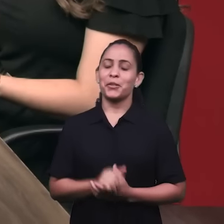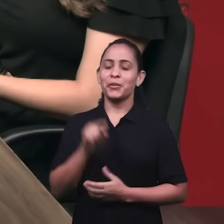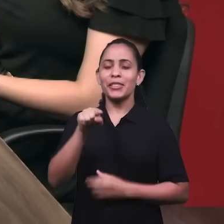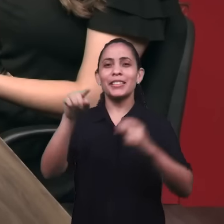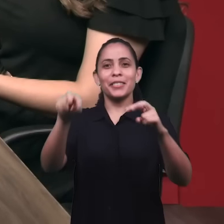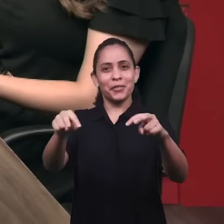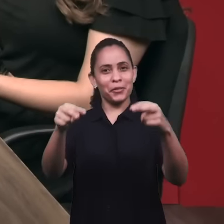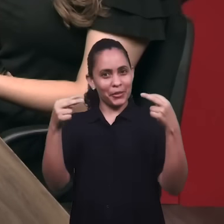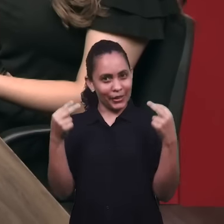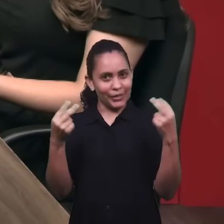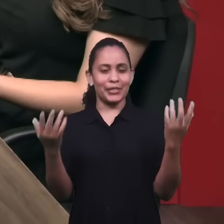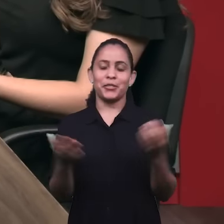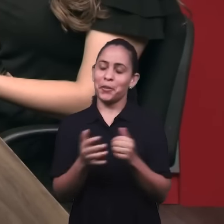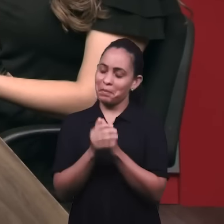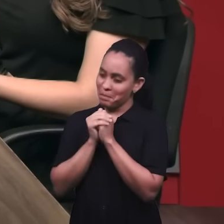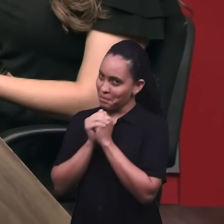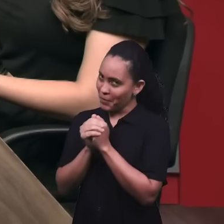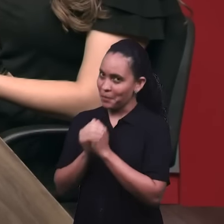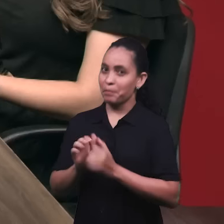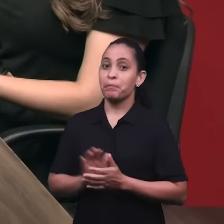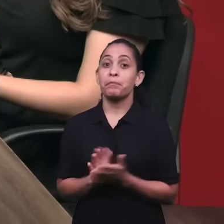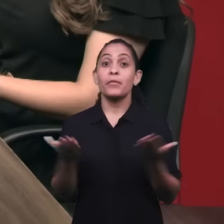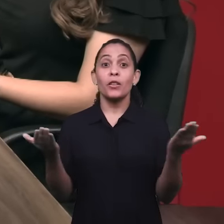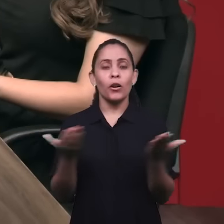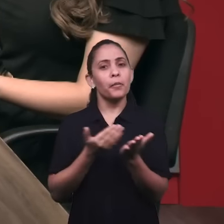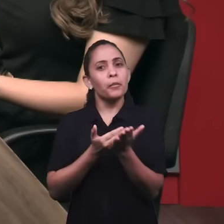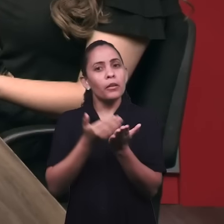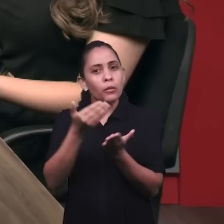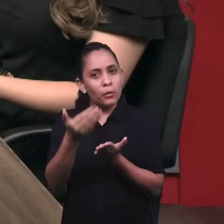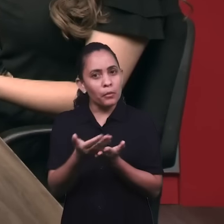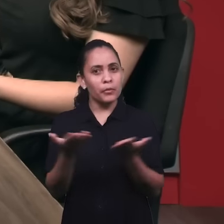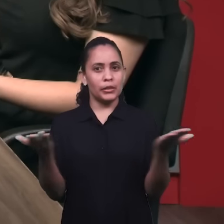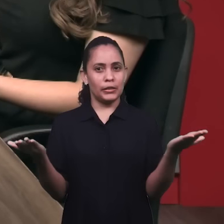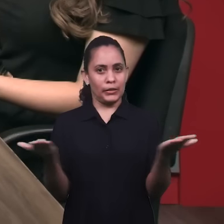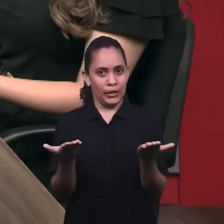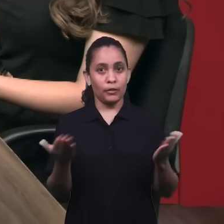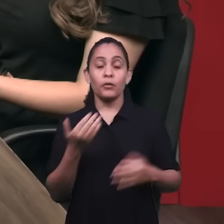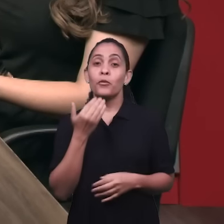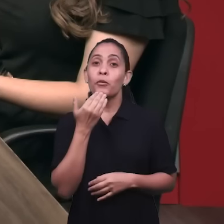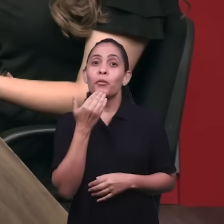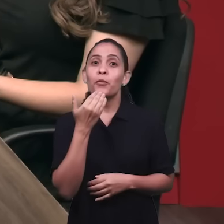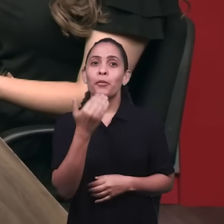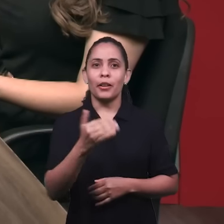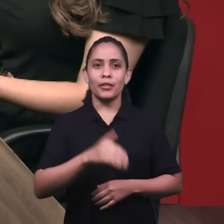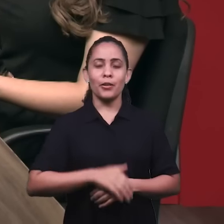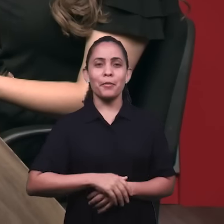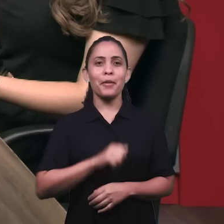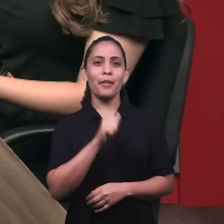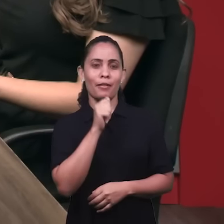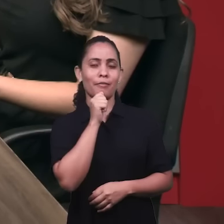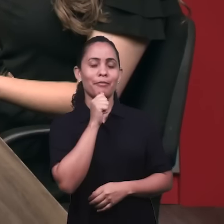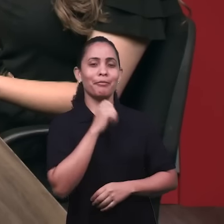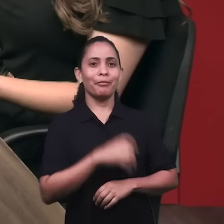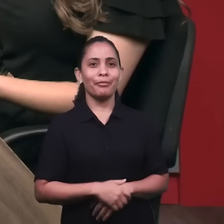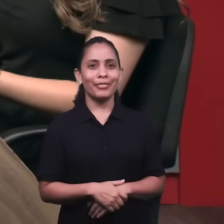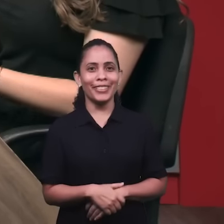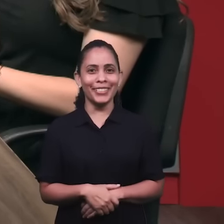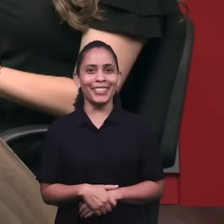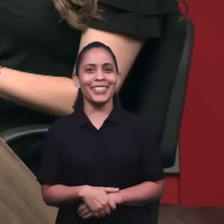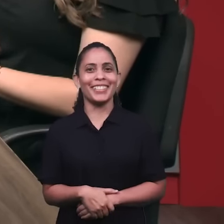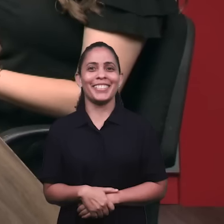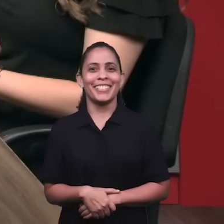nos assistem. Amém. E antes de tudo, para a gente começar, eu vou pedir o Alan para explicar um pouco o que seria o